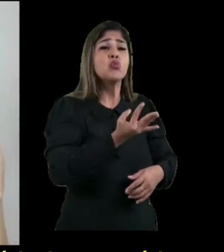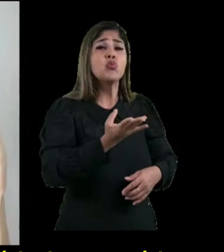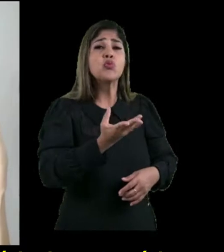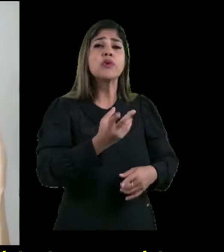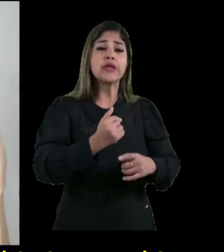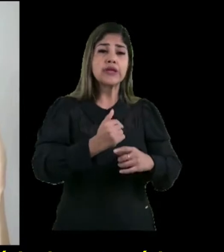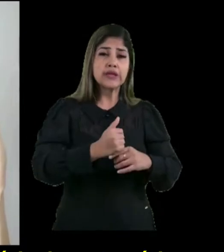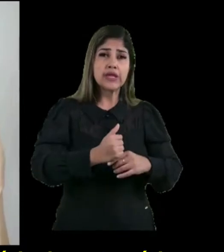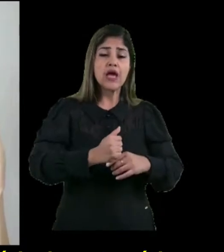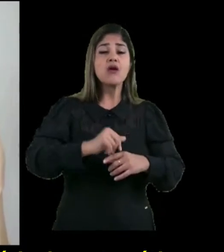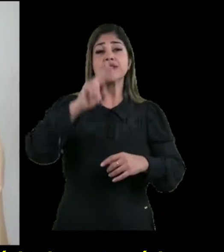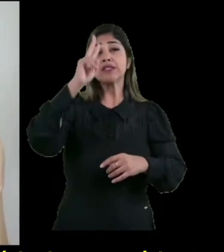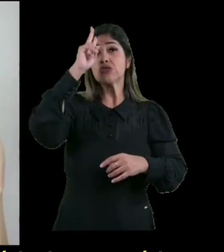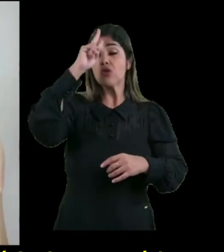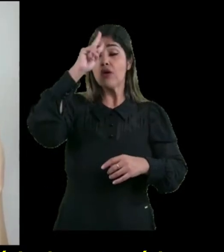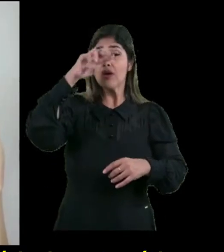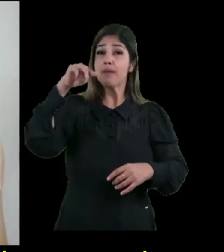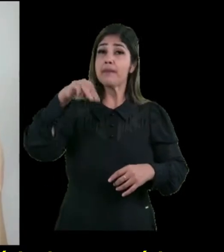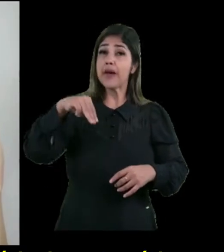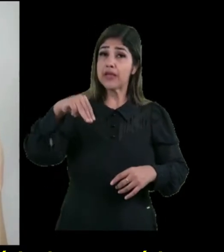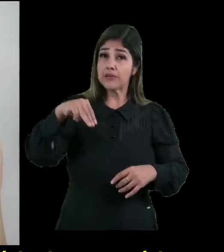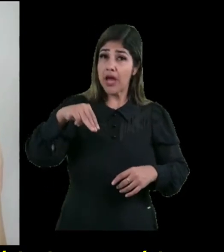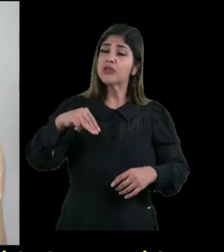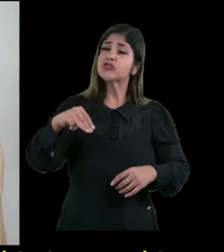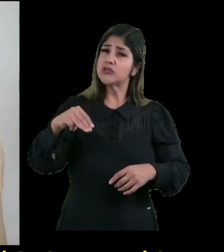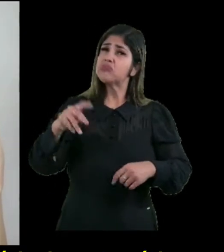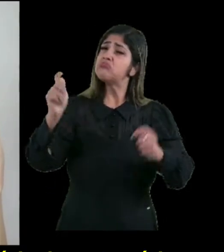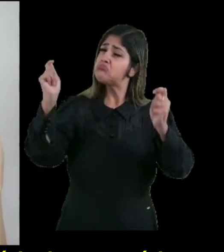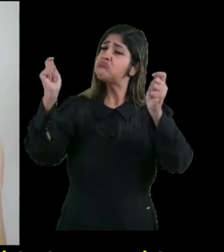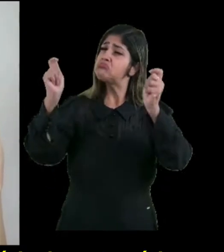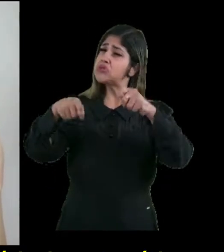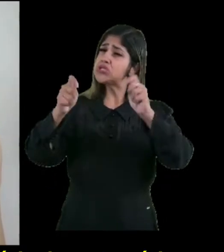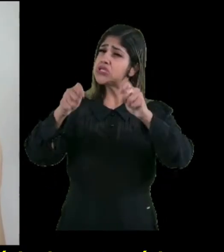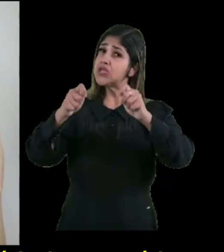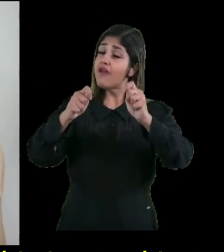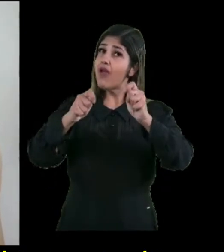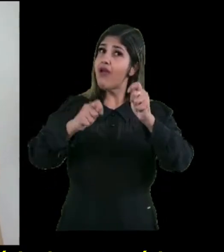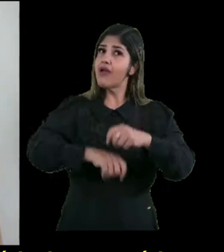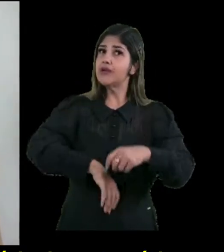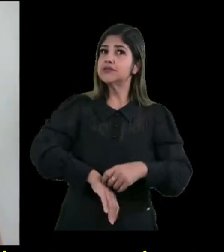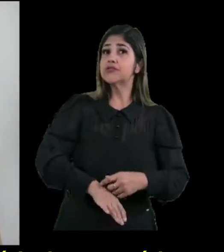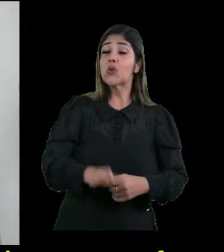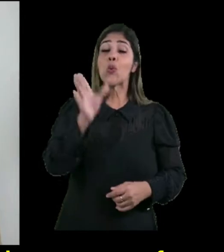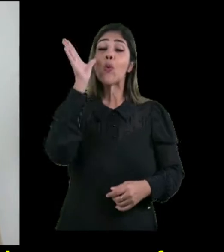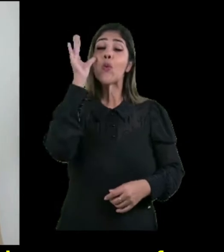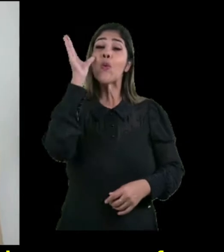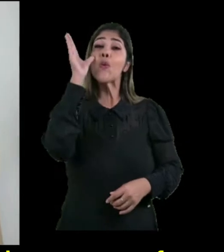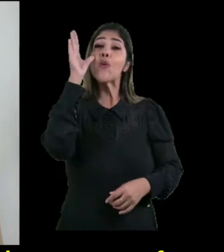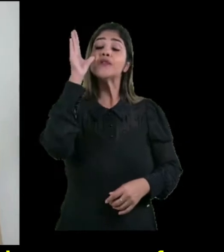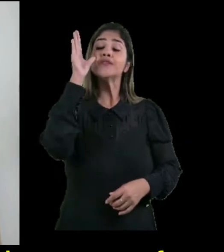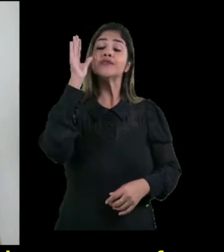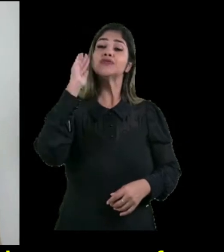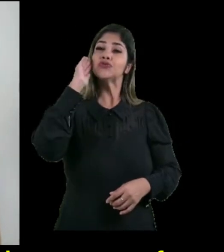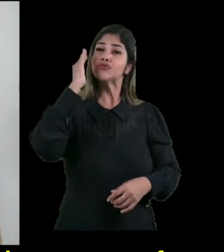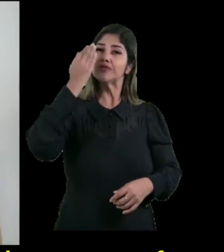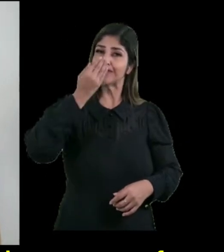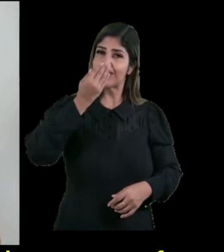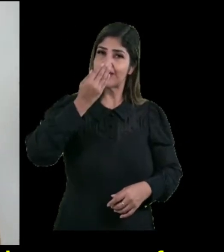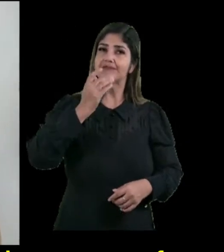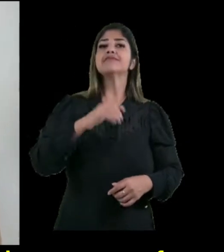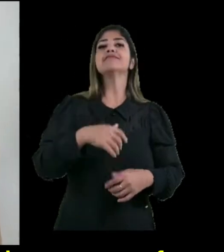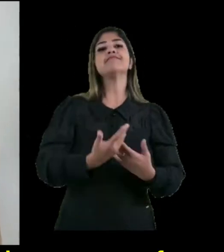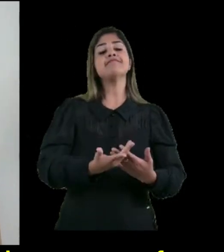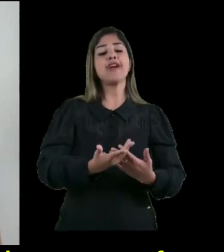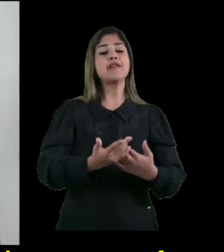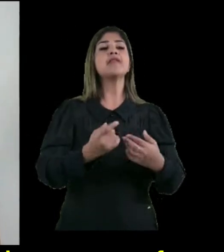esse episódio de História da Matemática tem grande potencial para aguçar a curiosidade de estudantes com surdo-cegueira